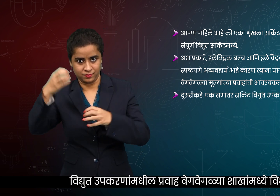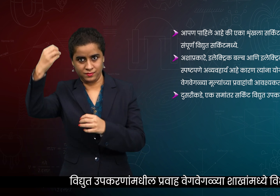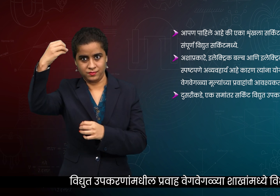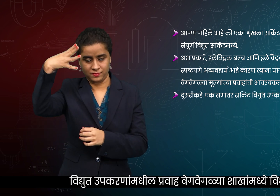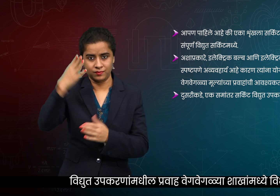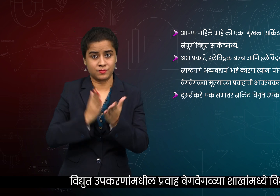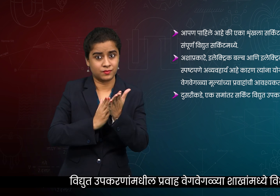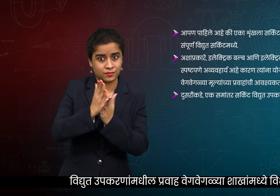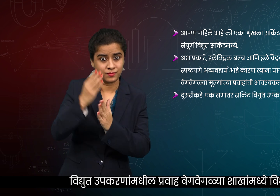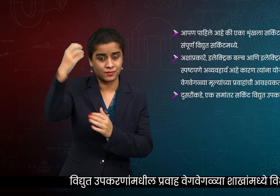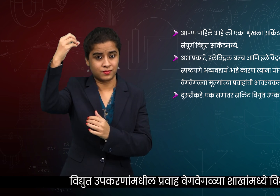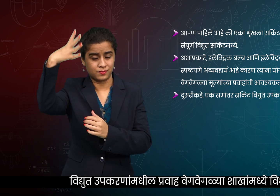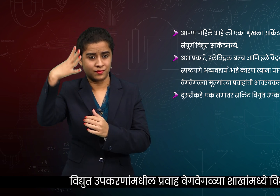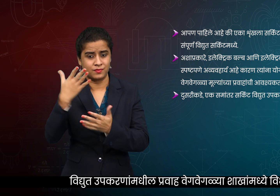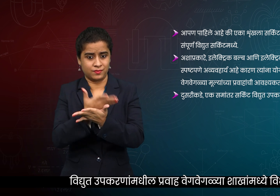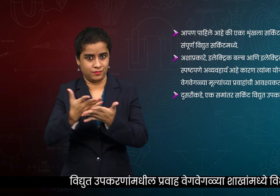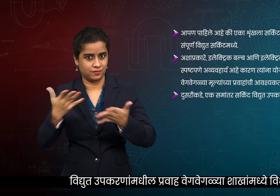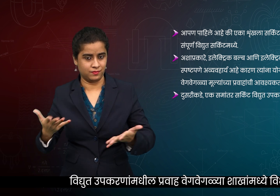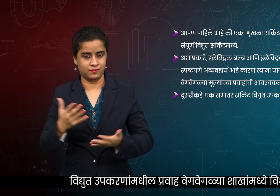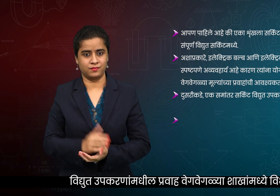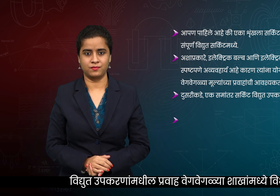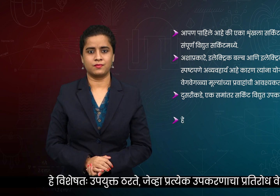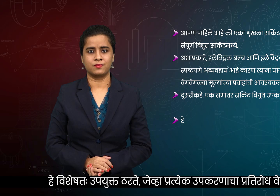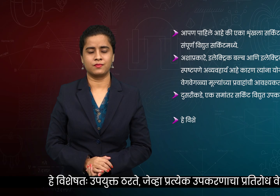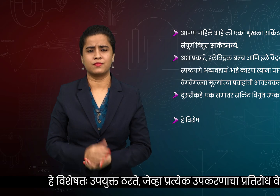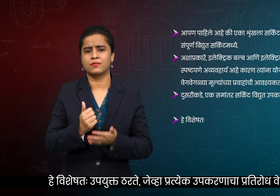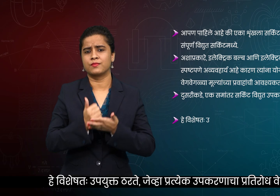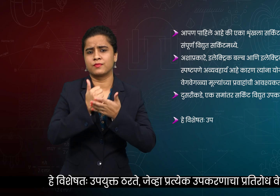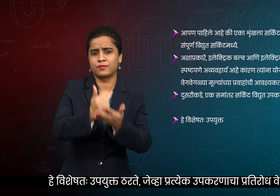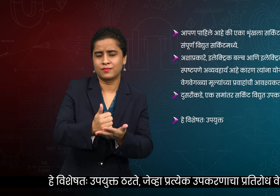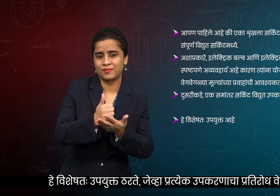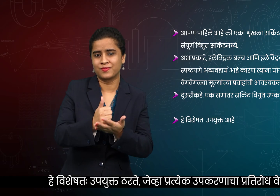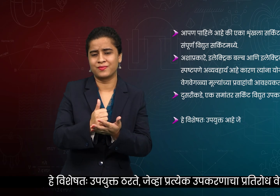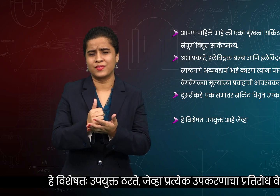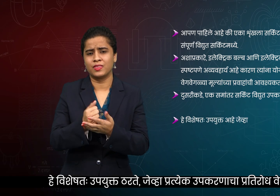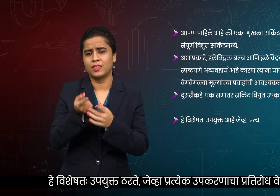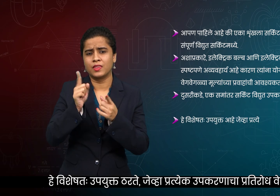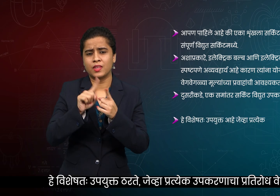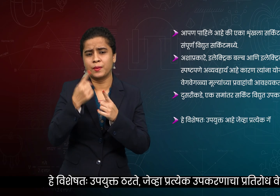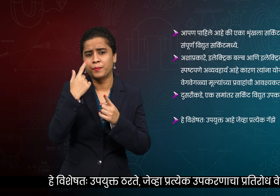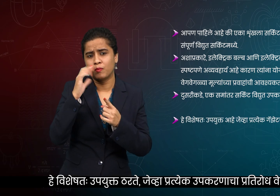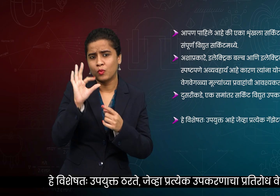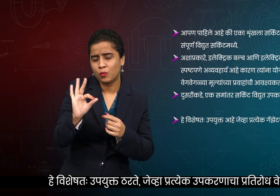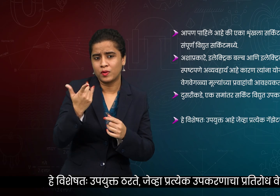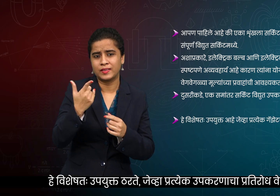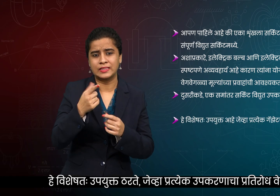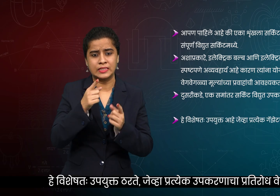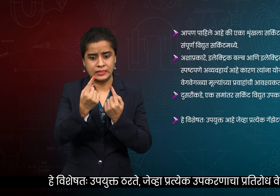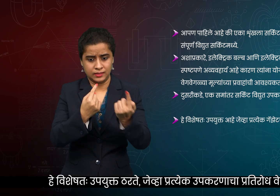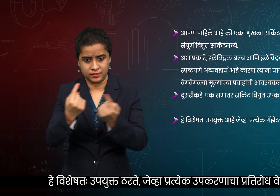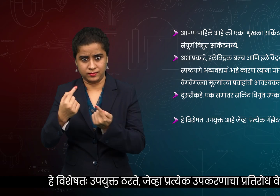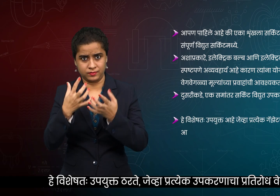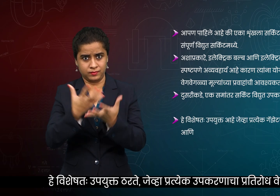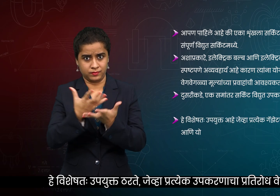विद्युत उपकरणामधील प्रवाह वेगवेगळ्या शाखांमध्ये विभागतो. हे विशेषतः उपयुक्त ठरते जेव्हा प्रत्येक उपकरणाचा प्रतिरोध